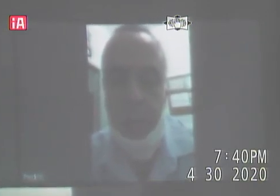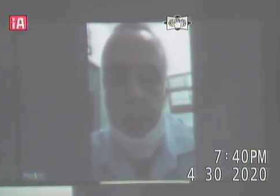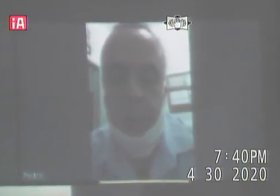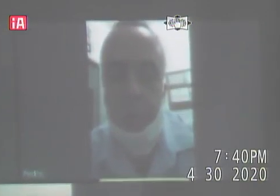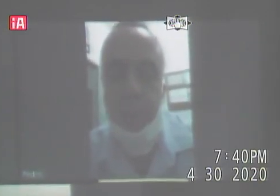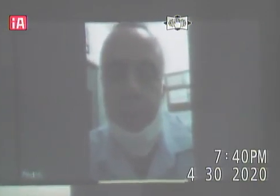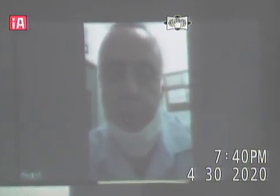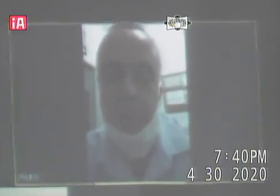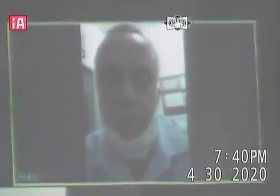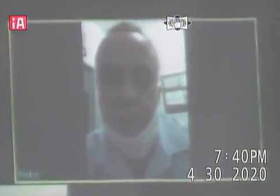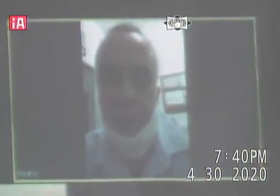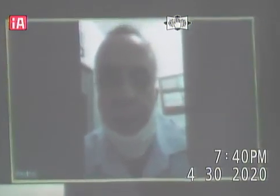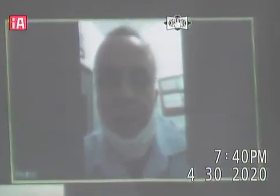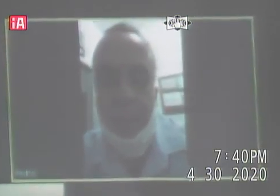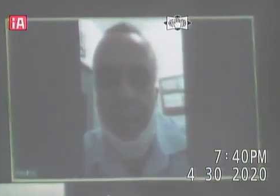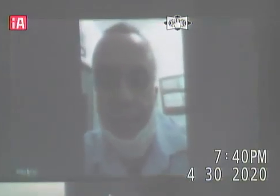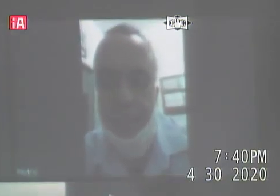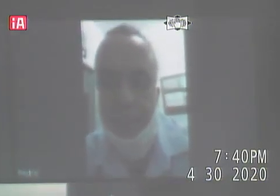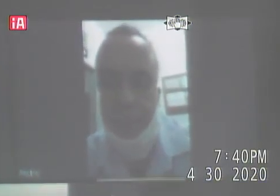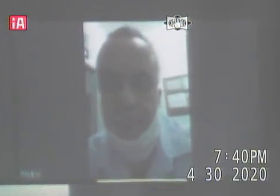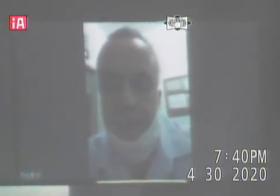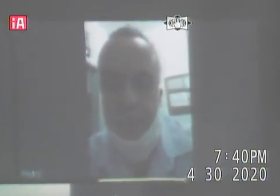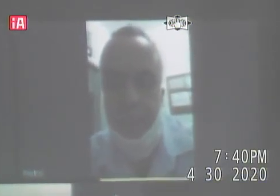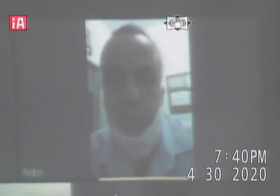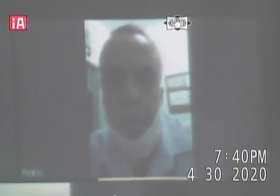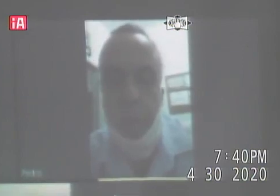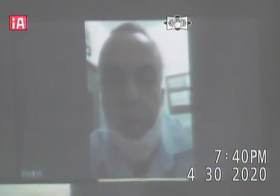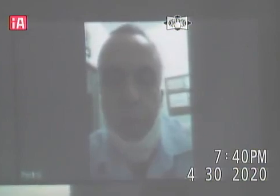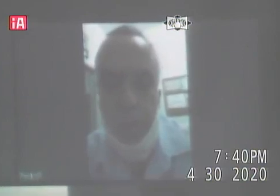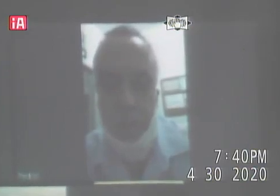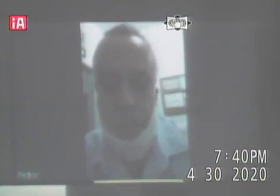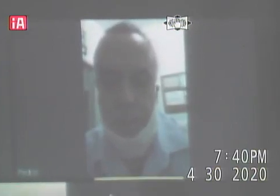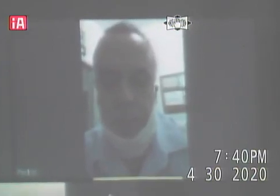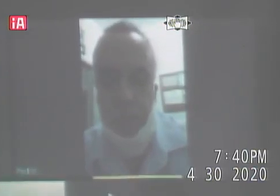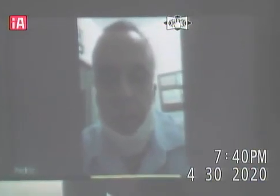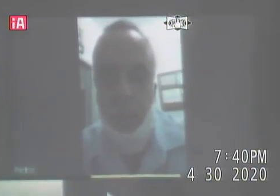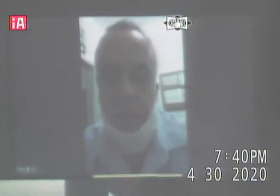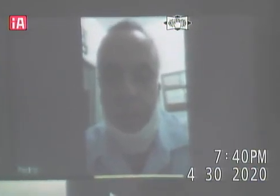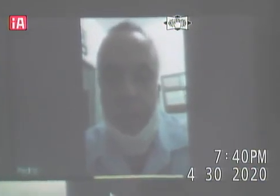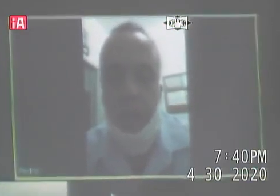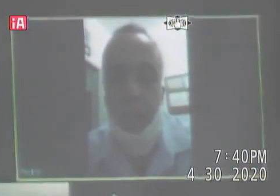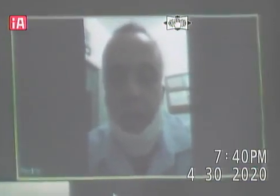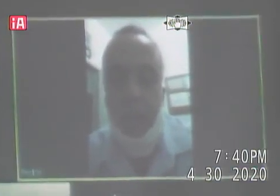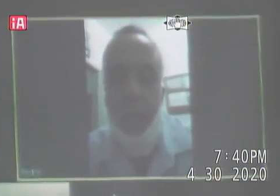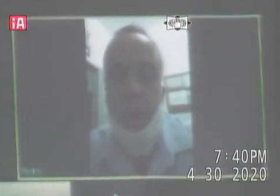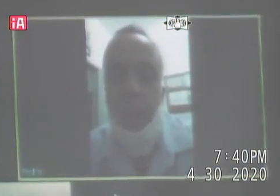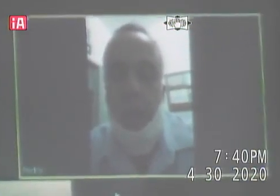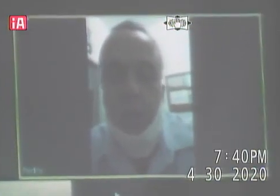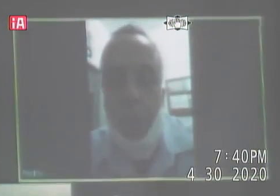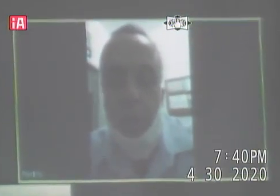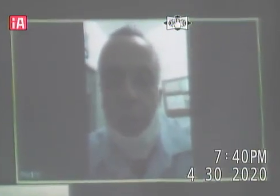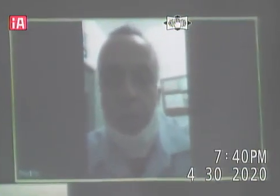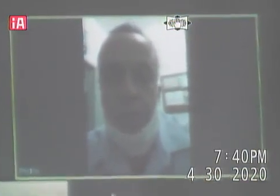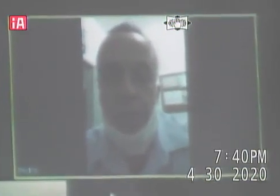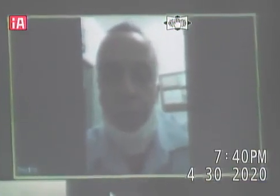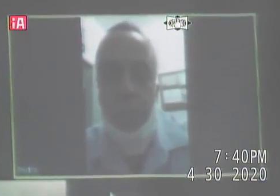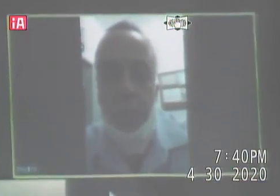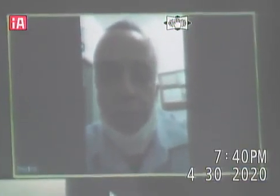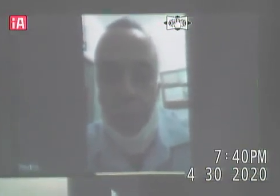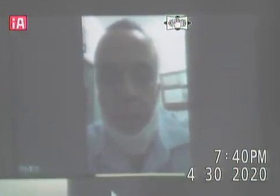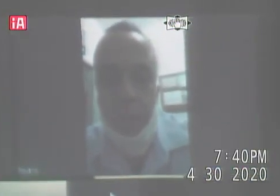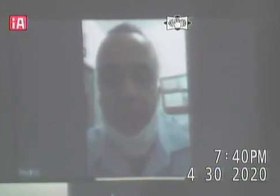camisas de times de vôlei, de atletas, e colocam milhões. Não conseguem colocar um pouco de